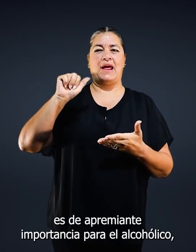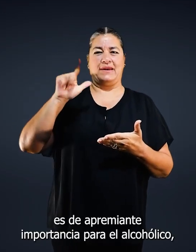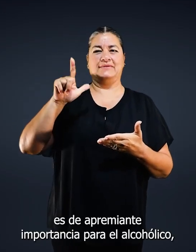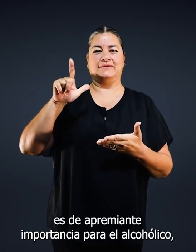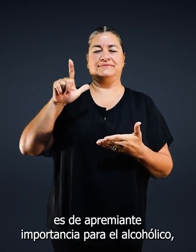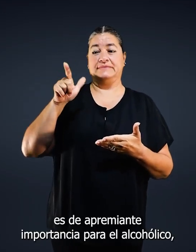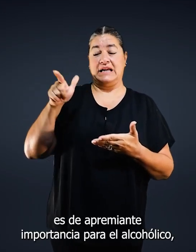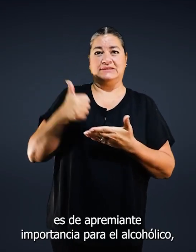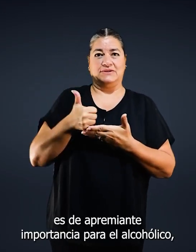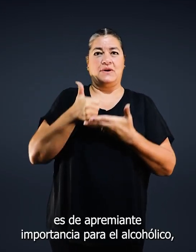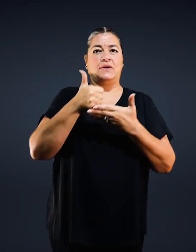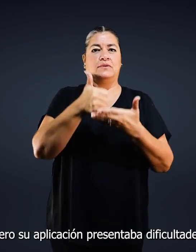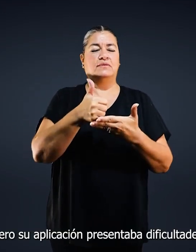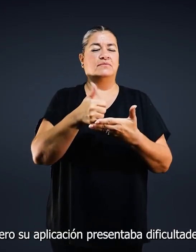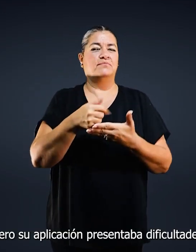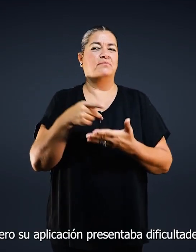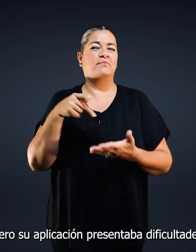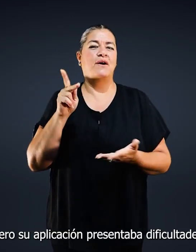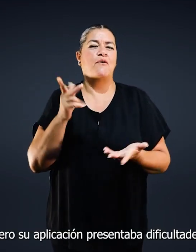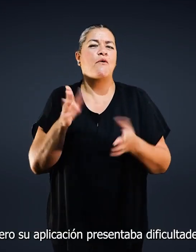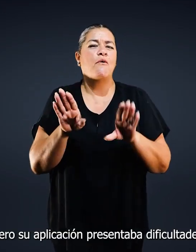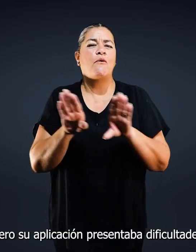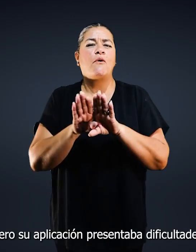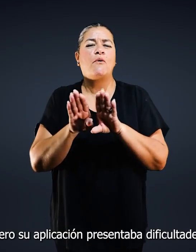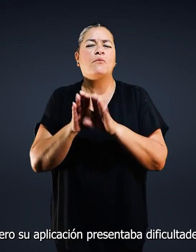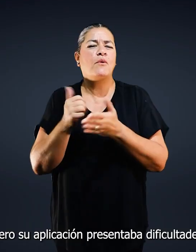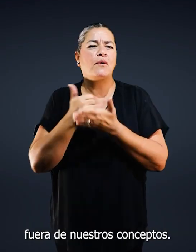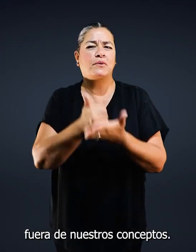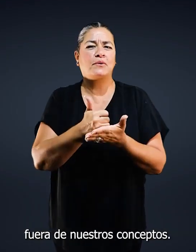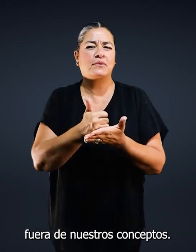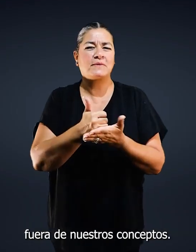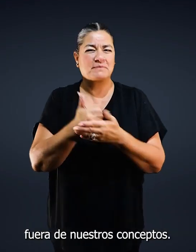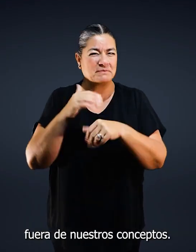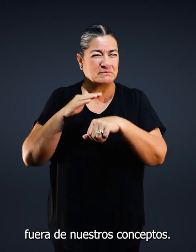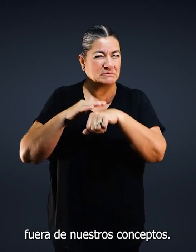para el alcohólico, pero su aplicación presentaba dificultades fuera de nuestros conceptos.